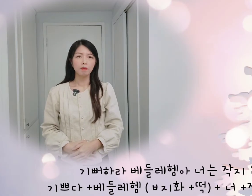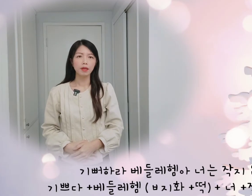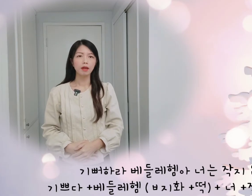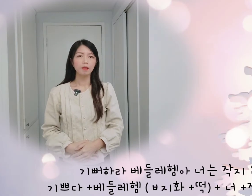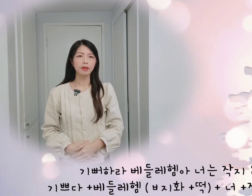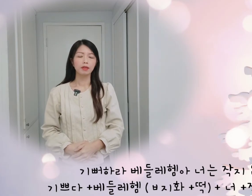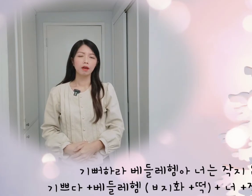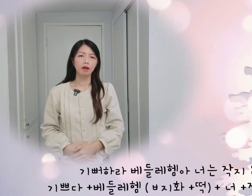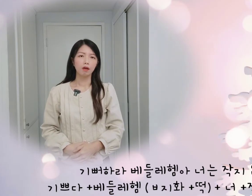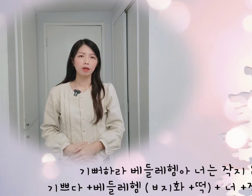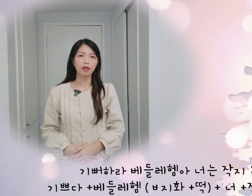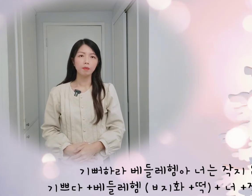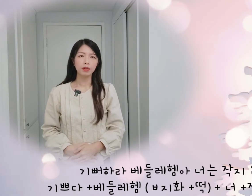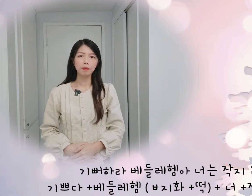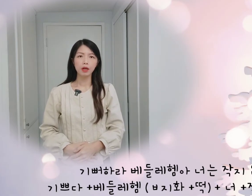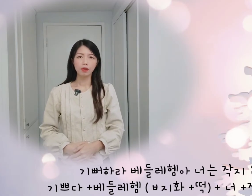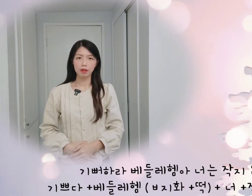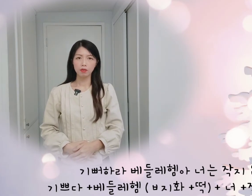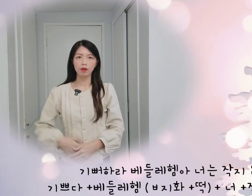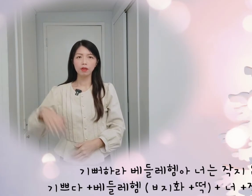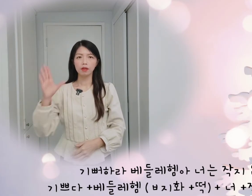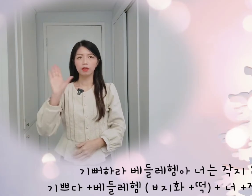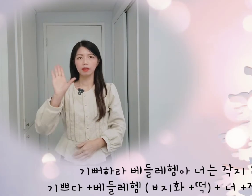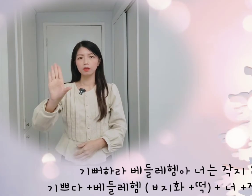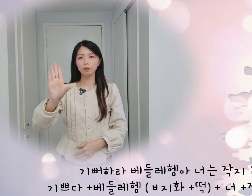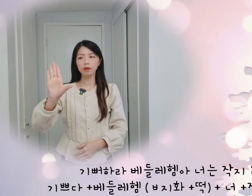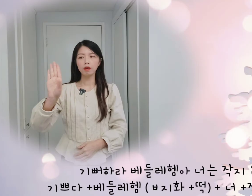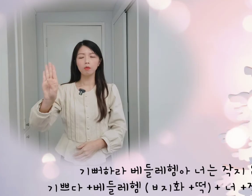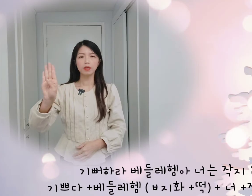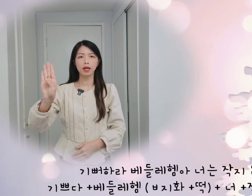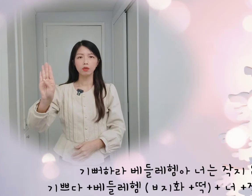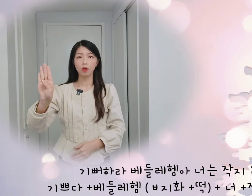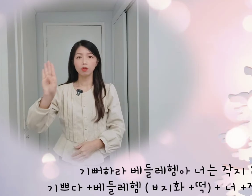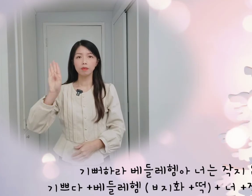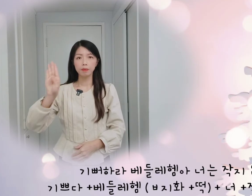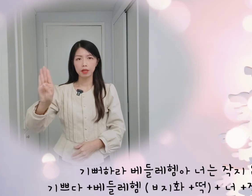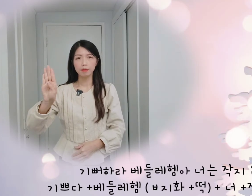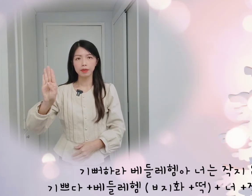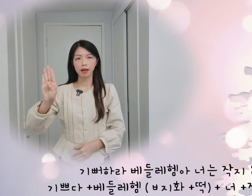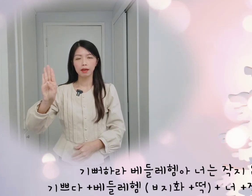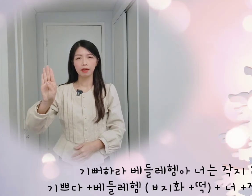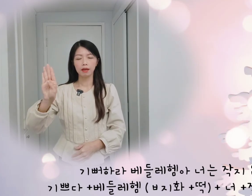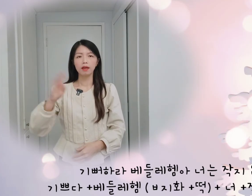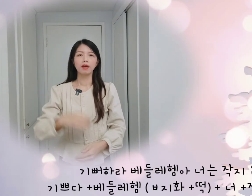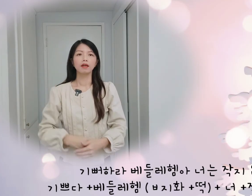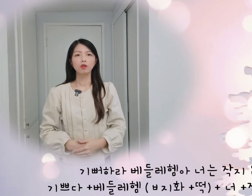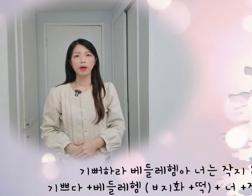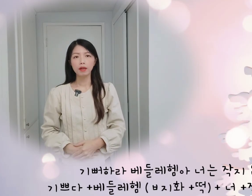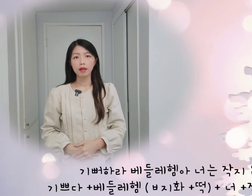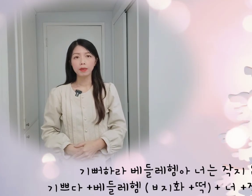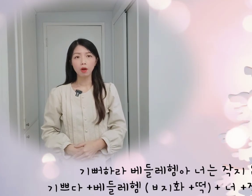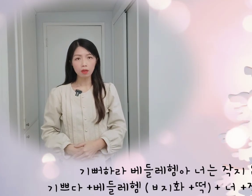지명이죠. 베들레헴은 일단 비읍이라고 하는 뜻의 수어는 손 펴서 엄지를 안으로 넣어주시면 비읍입니다.